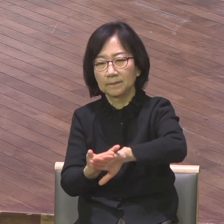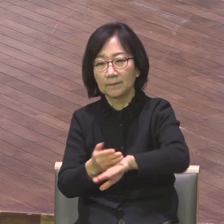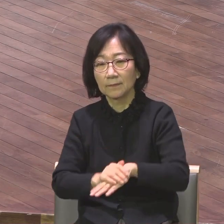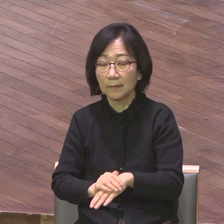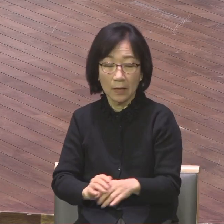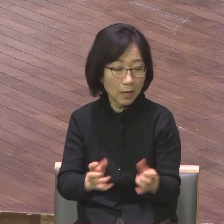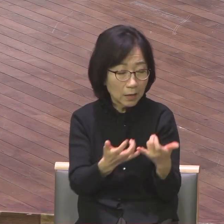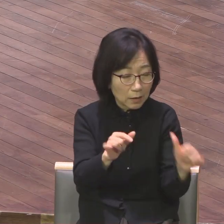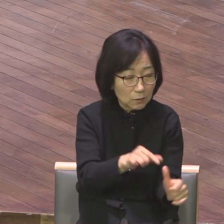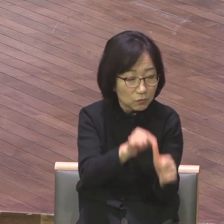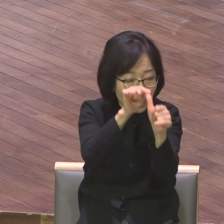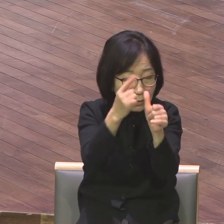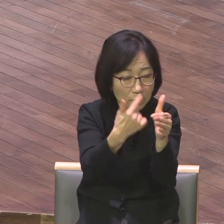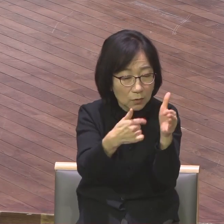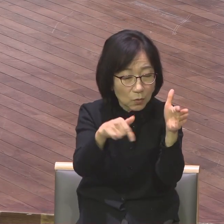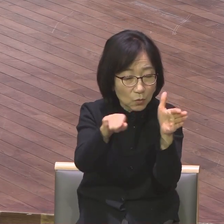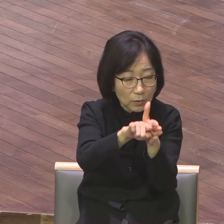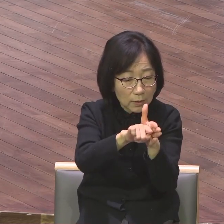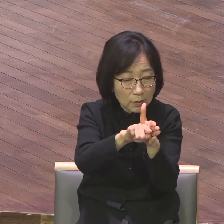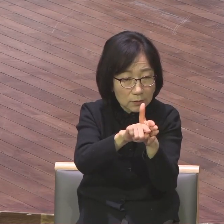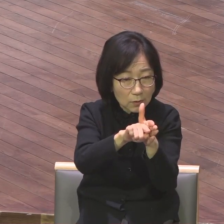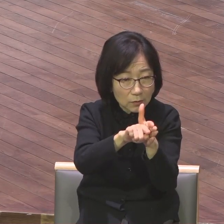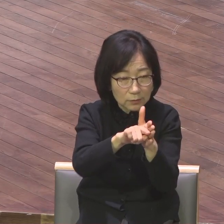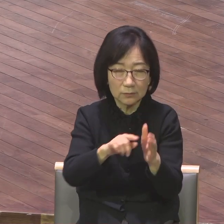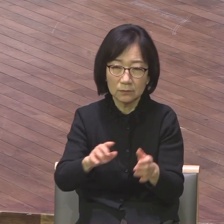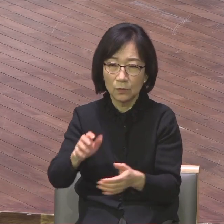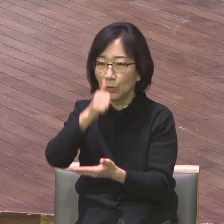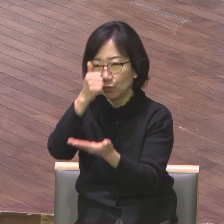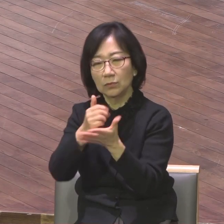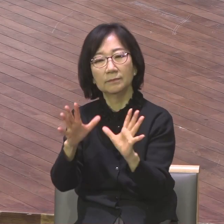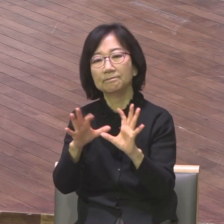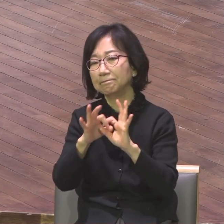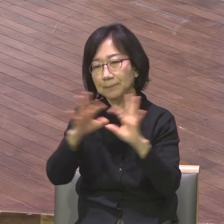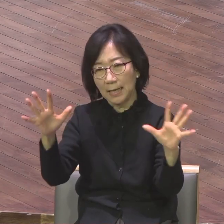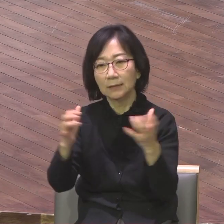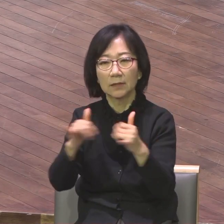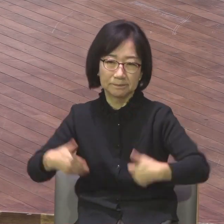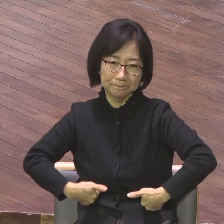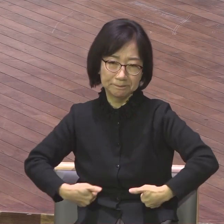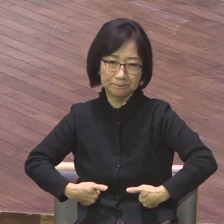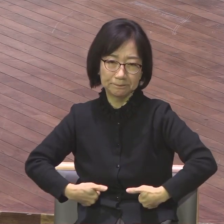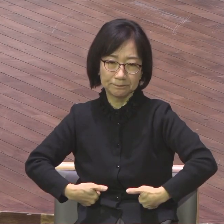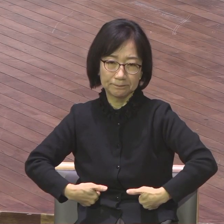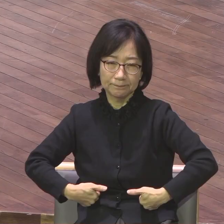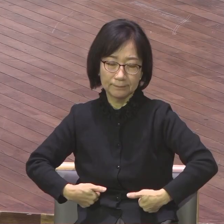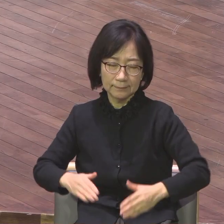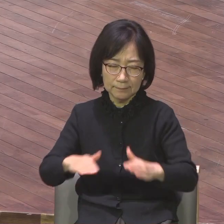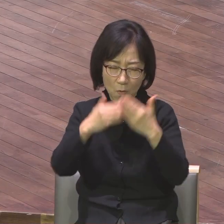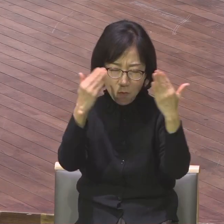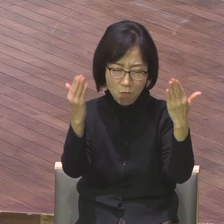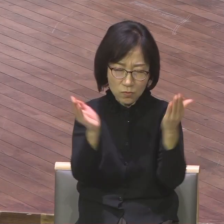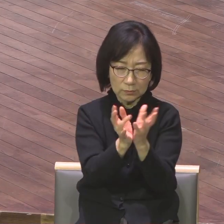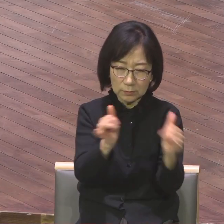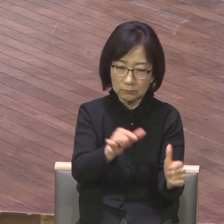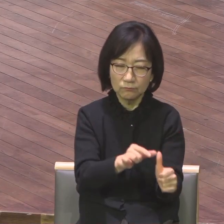분은 죄인된 인간에서는 안 되고 모든 인간을 대신하기